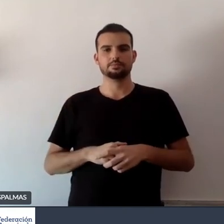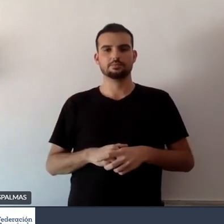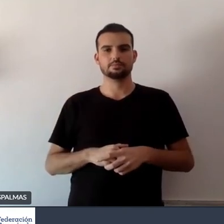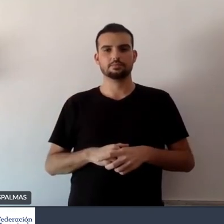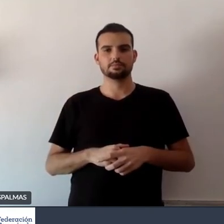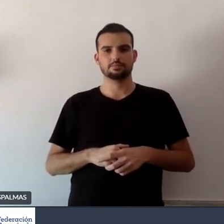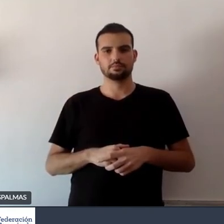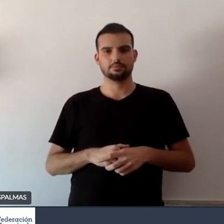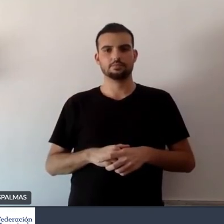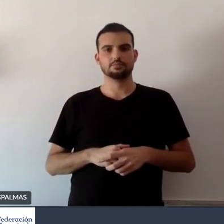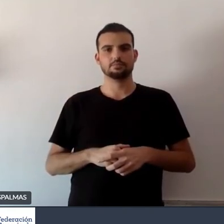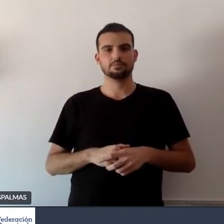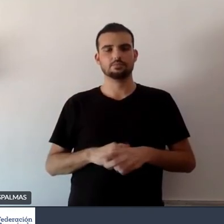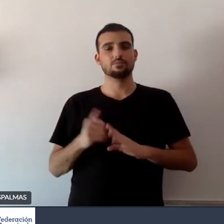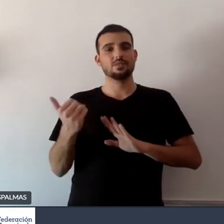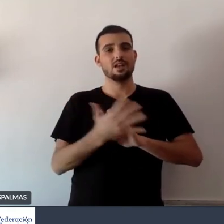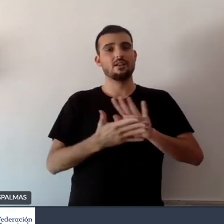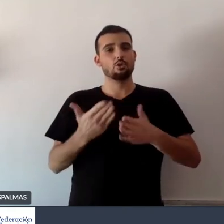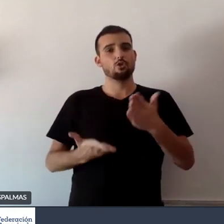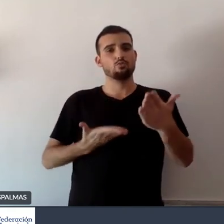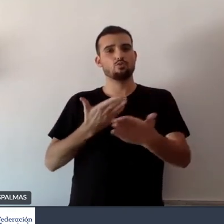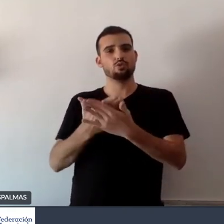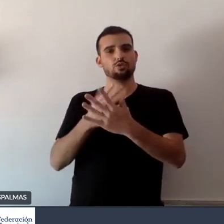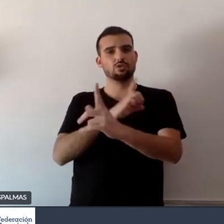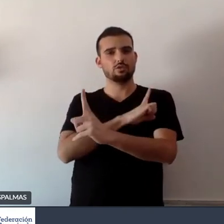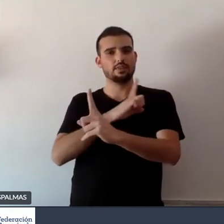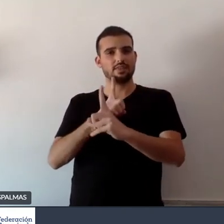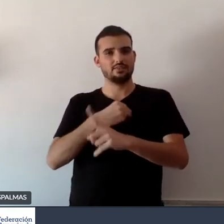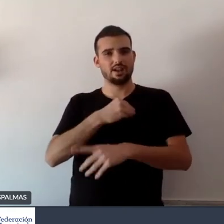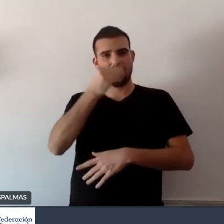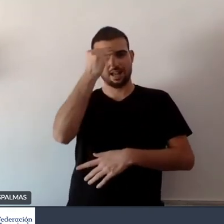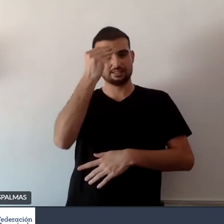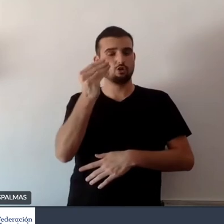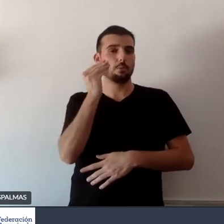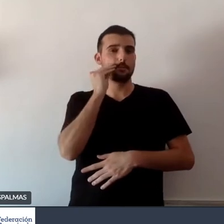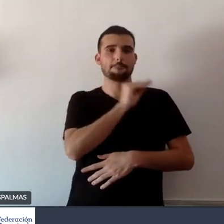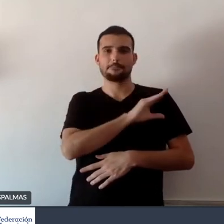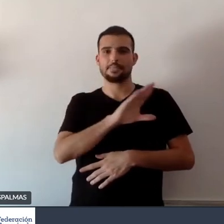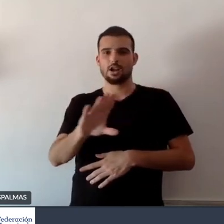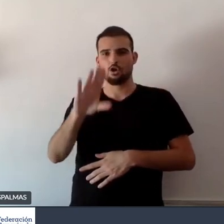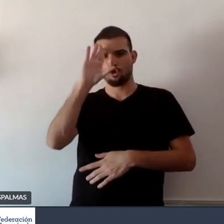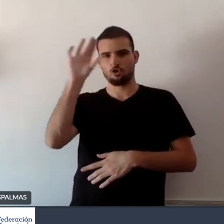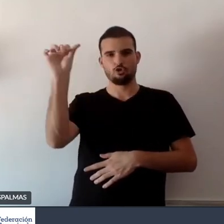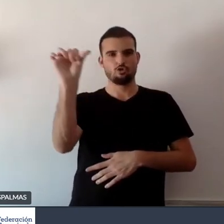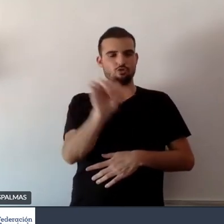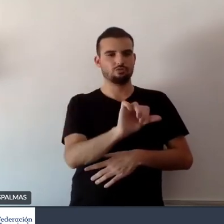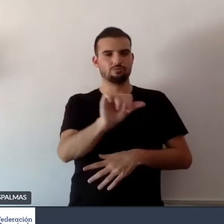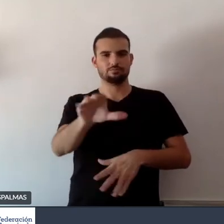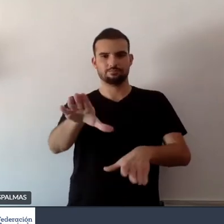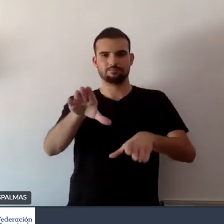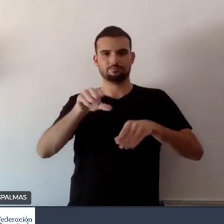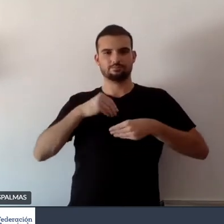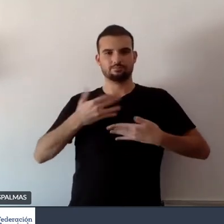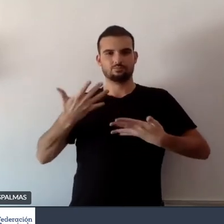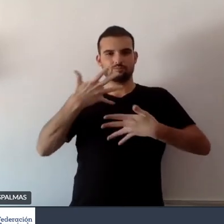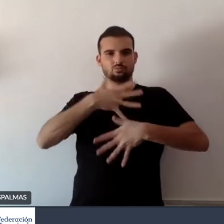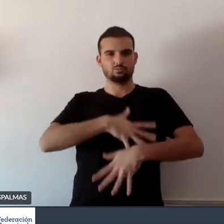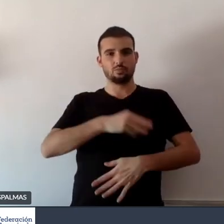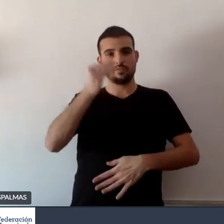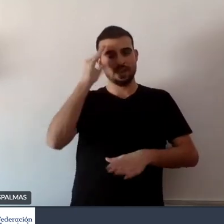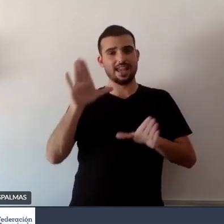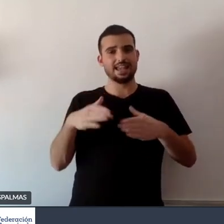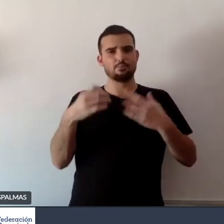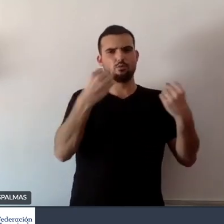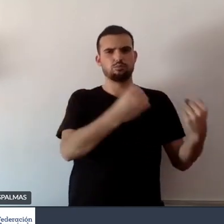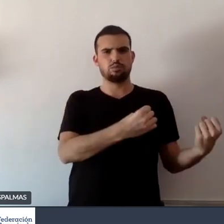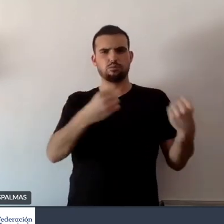diseñando la propuesta ofensiva, yo creo que al final una de las mejores formas de diseñar una propuesta ofensiva es ver qué es lo que hacen equipos de alto rendimiento y sobre todo,